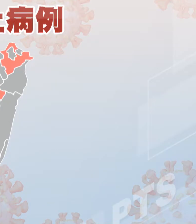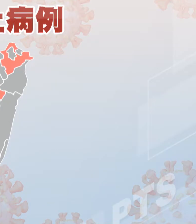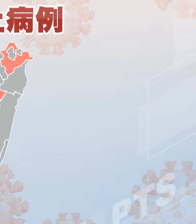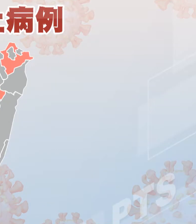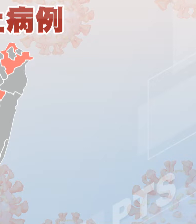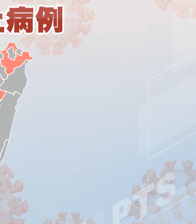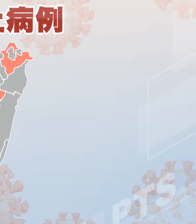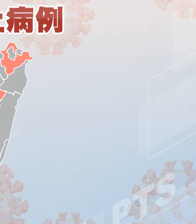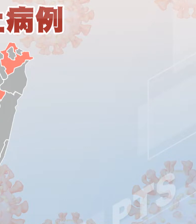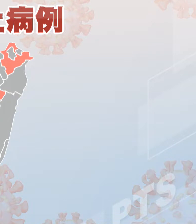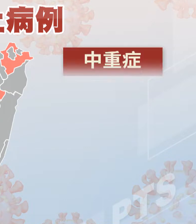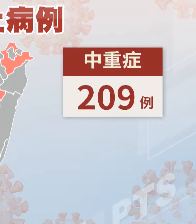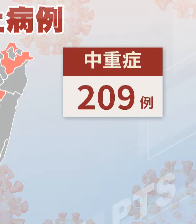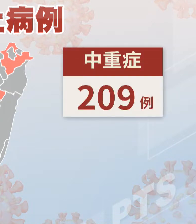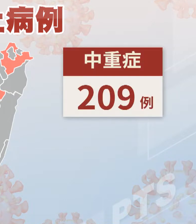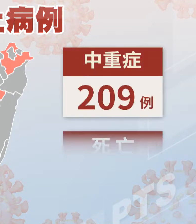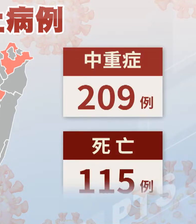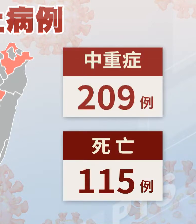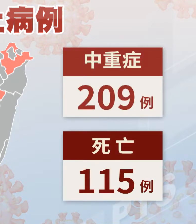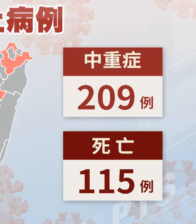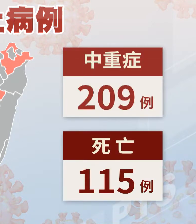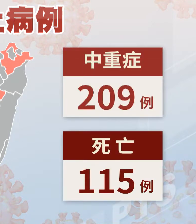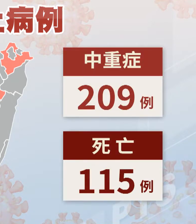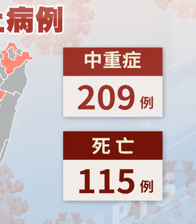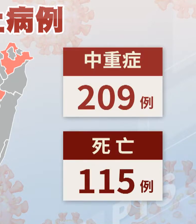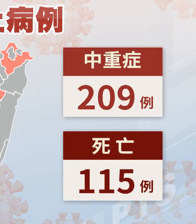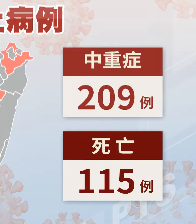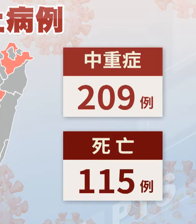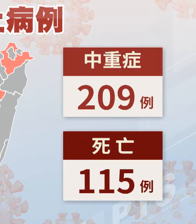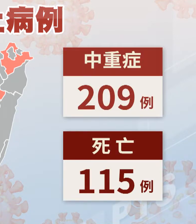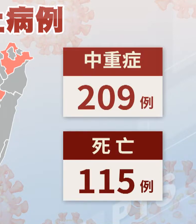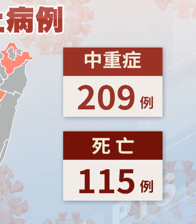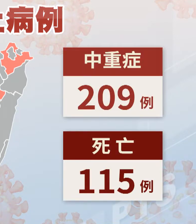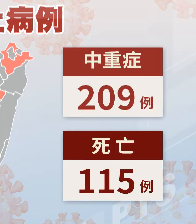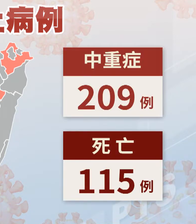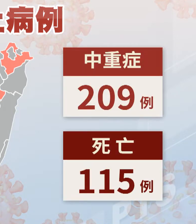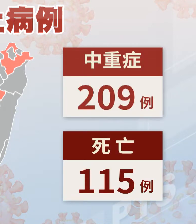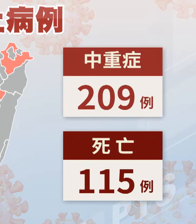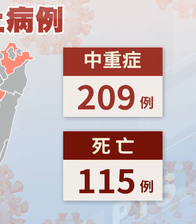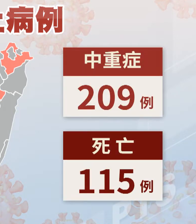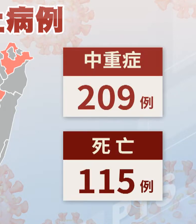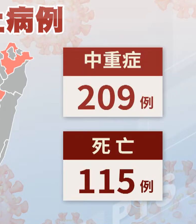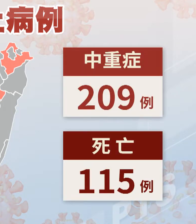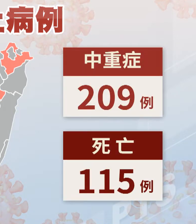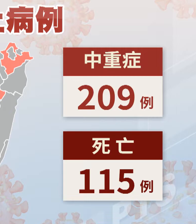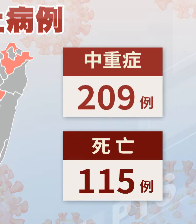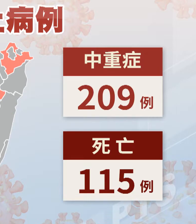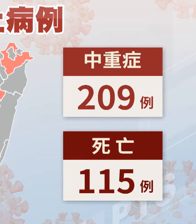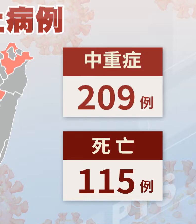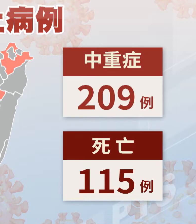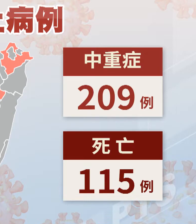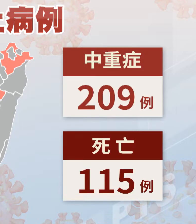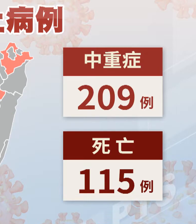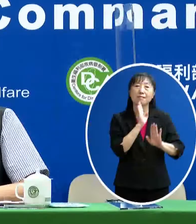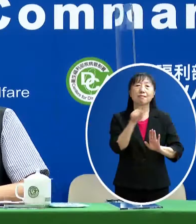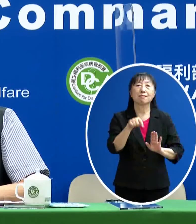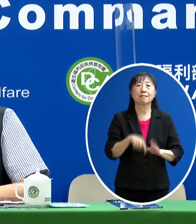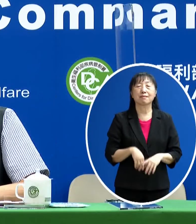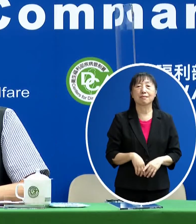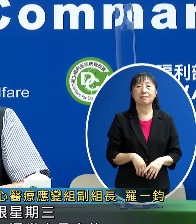前三名为台中市、高雄市及新北市，而中重症新增209例，死亡则有115例。 每个星期的